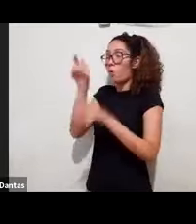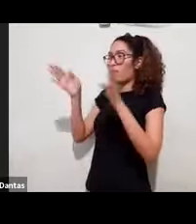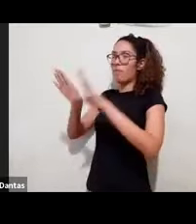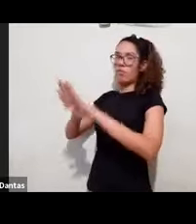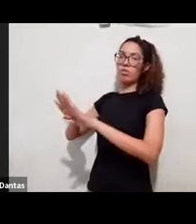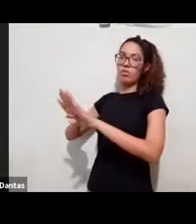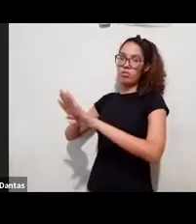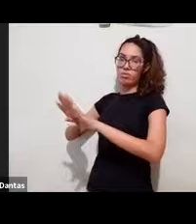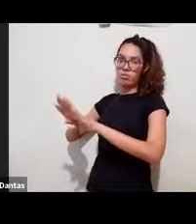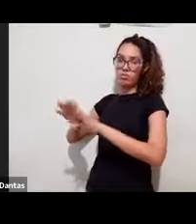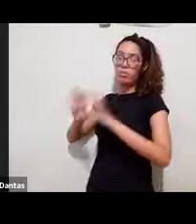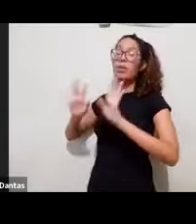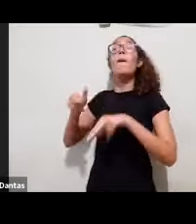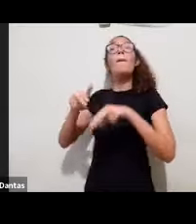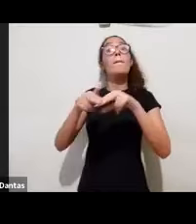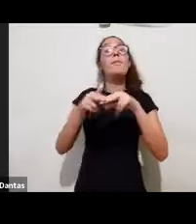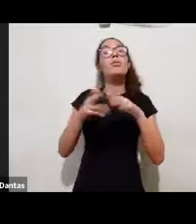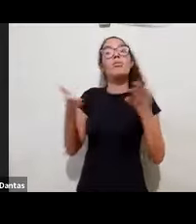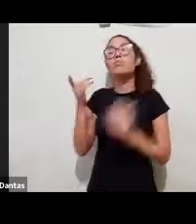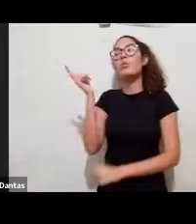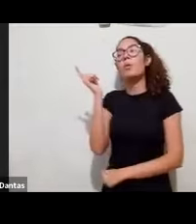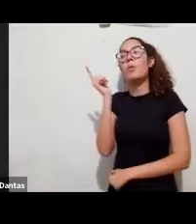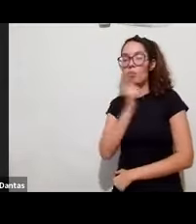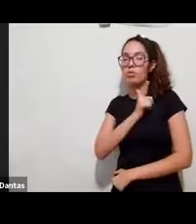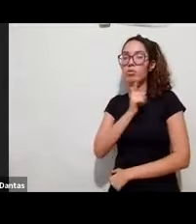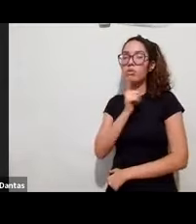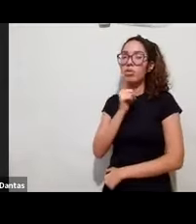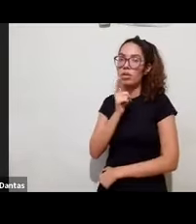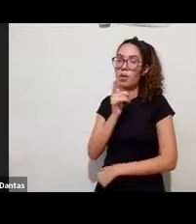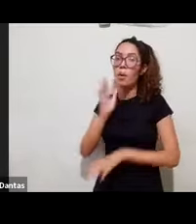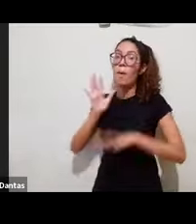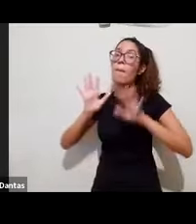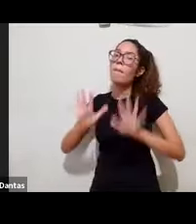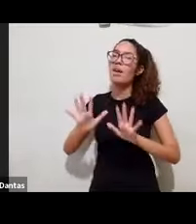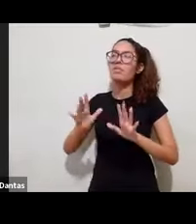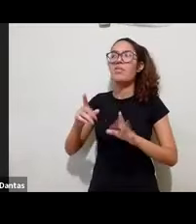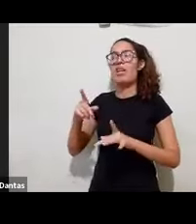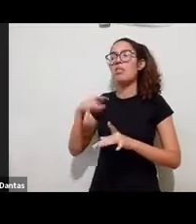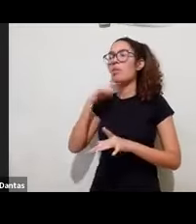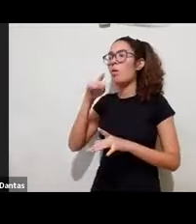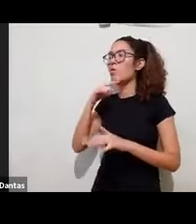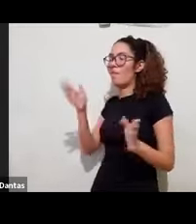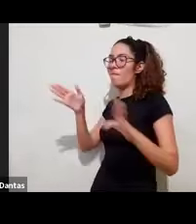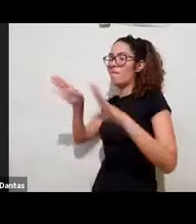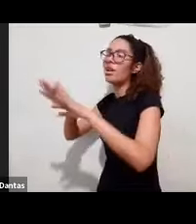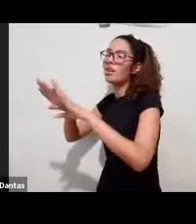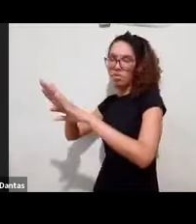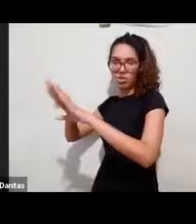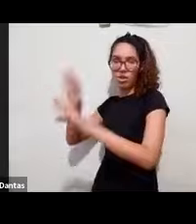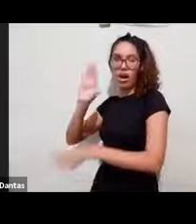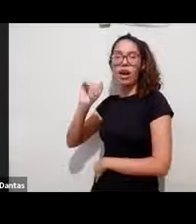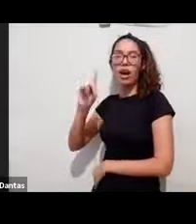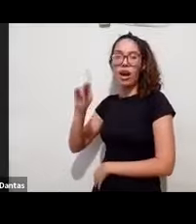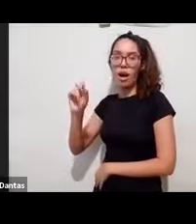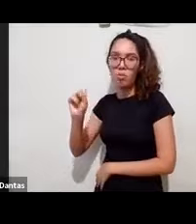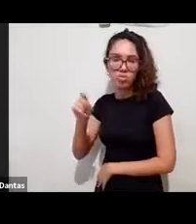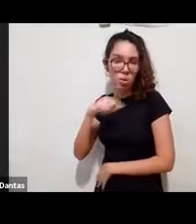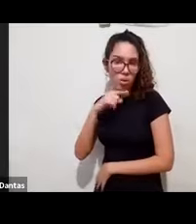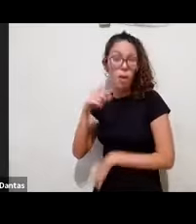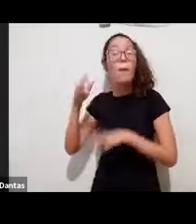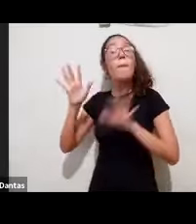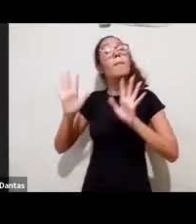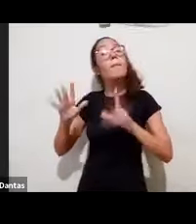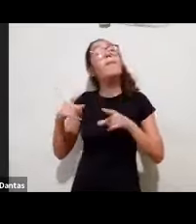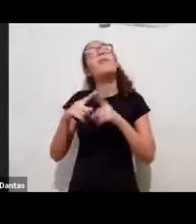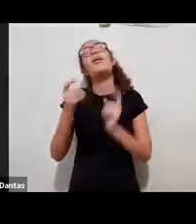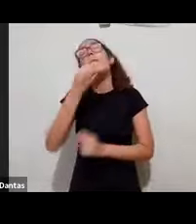vendo que dificilmente vão fechar o CAPS. Né? E isso eu acho que é uma coisa boa que deu para perceber a pandemia, que em